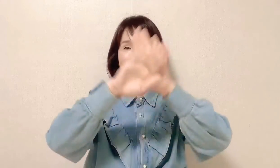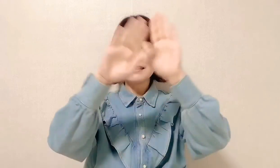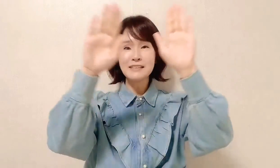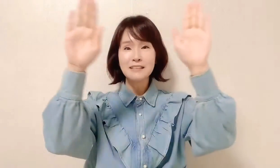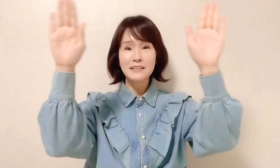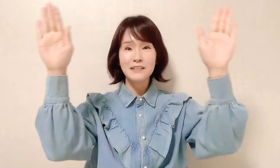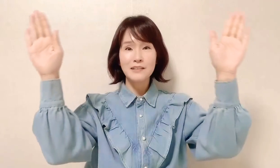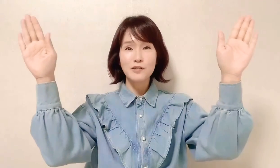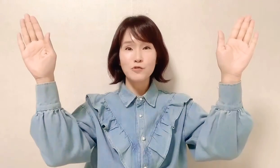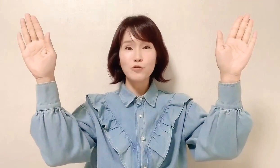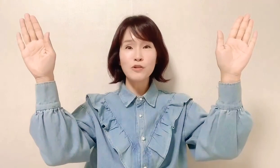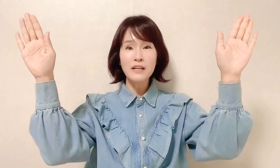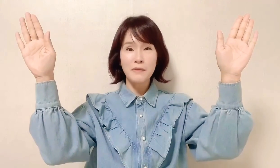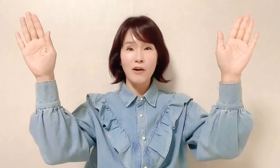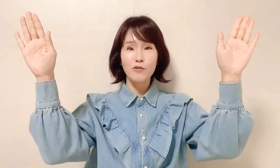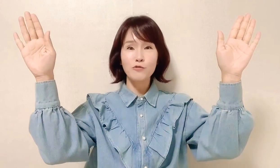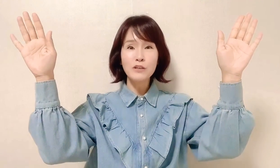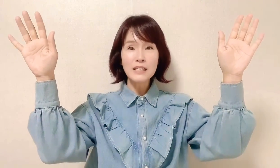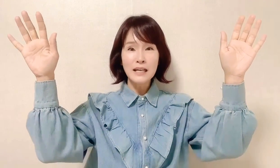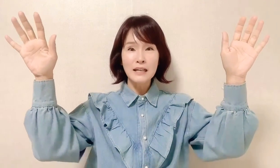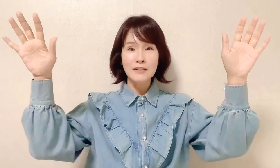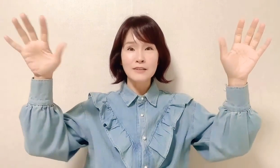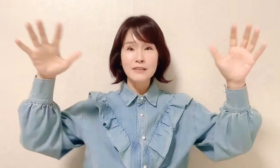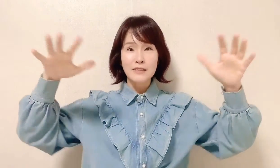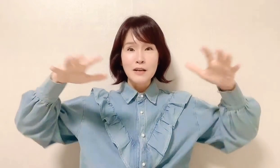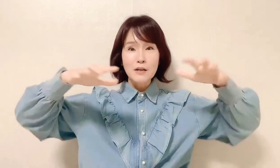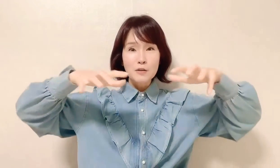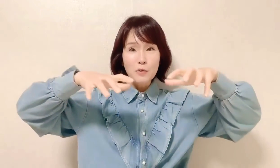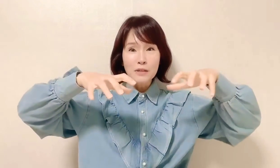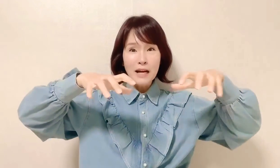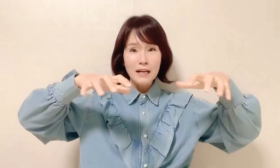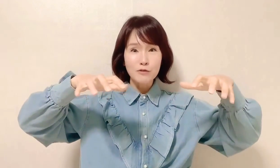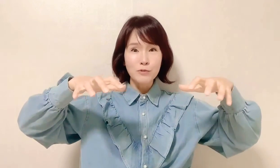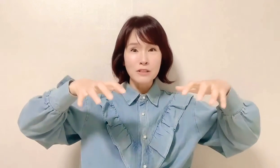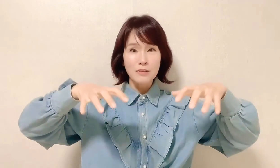하늘을 울리며 울리다라는 것은 손을 약간 구부리셔서